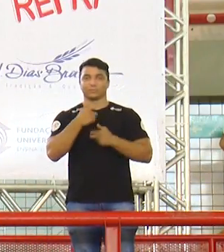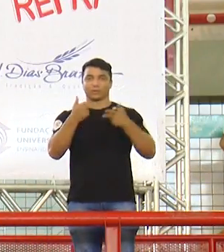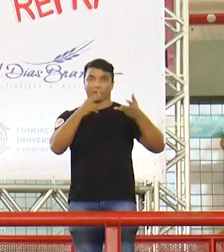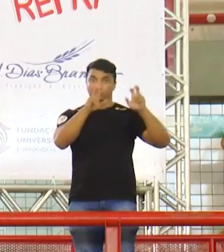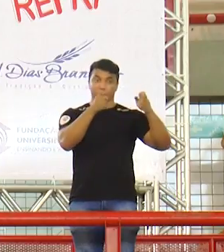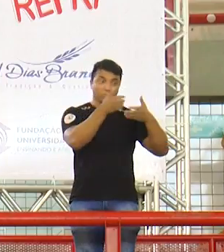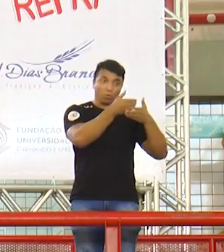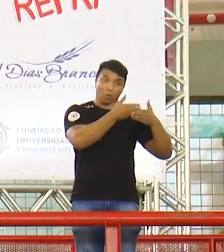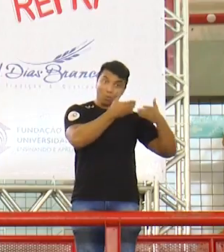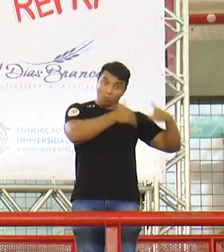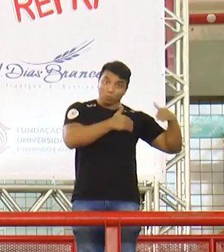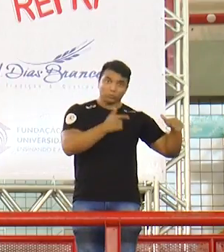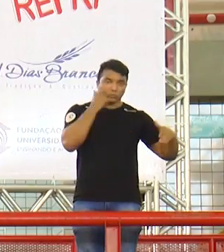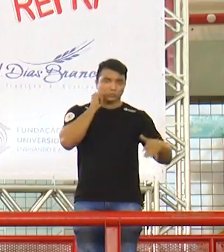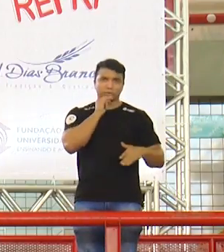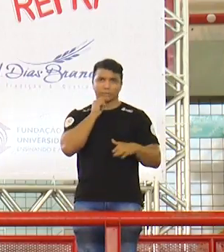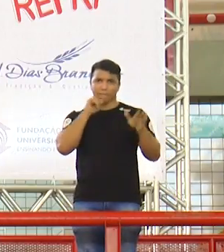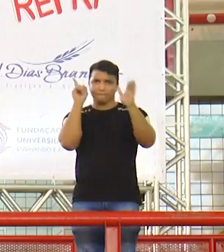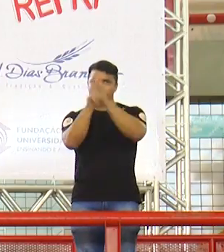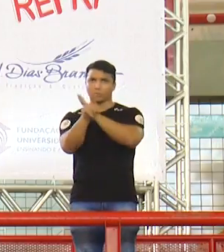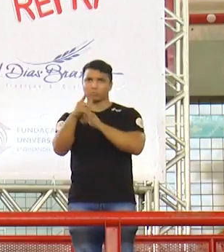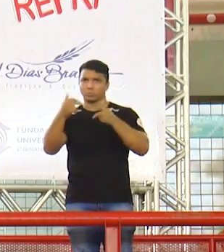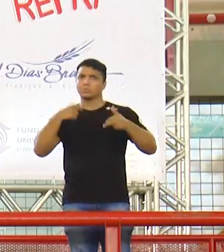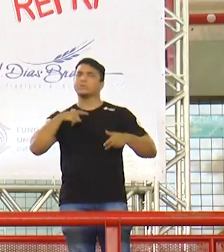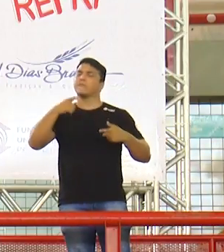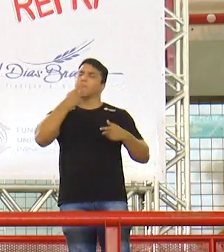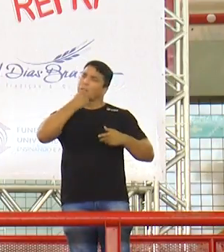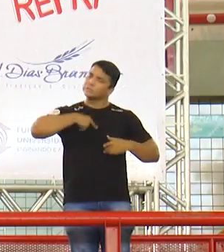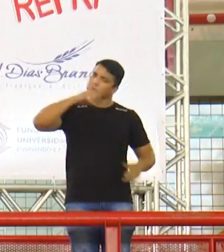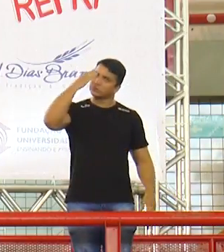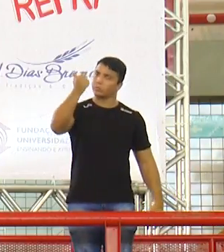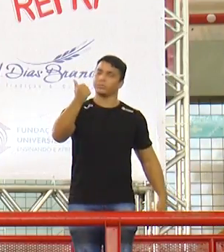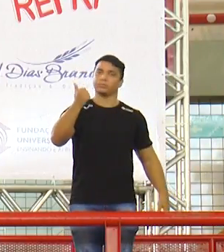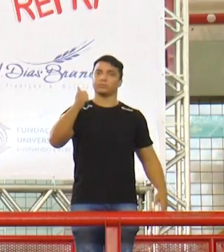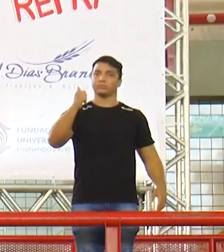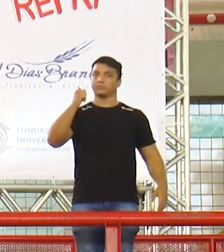Toda vez que alguém perguntar se você sabe alguma coisa, diga que sabe.